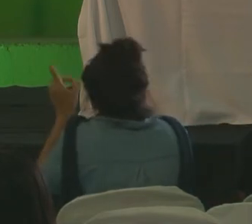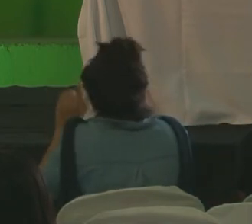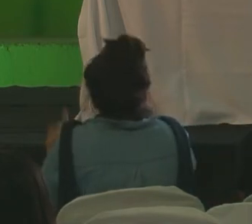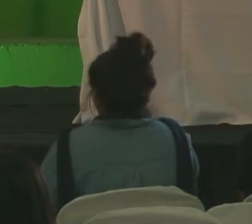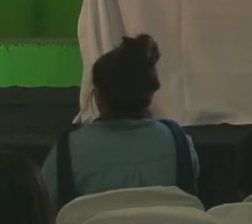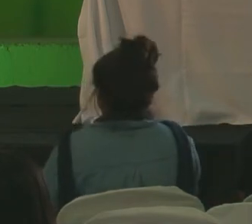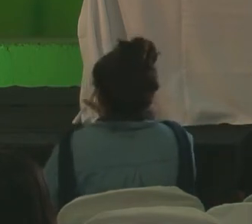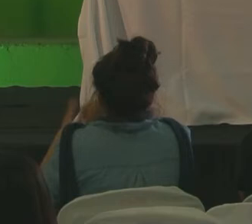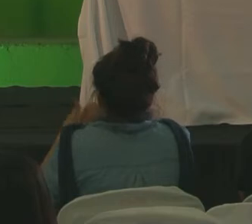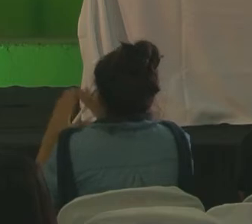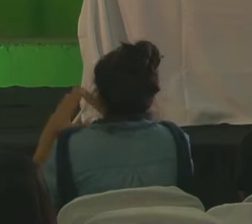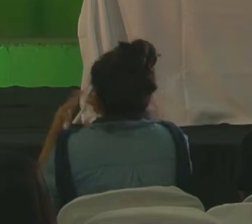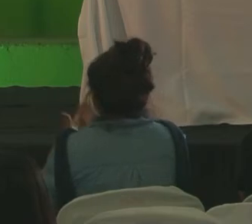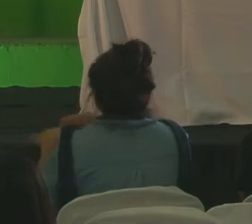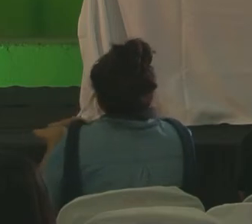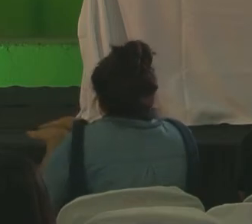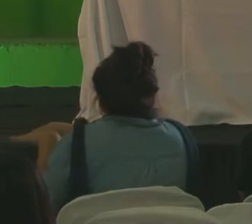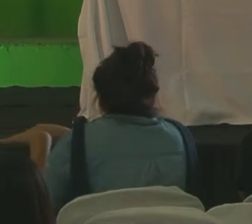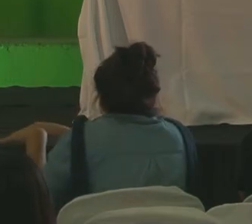ensino. Então,